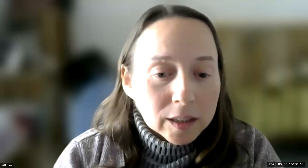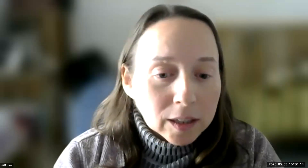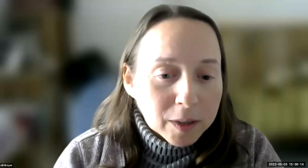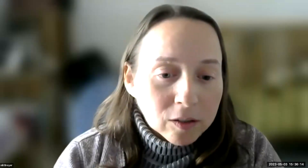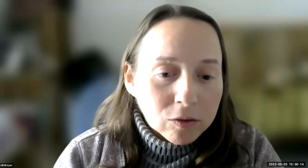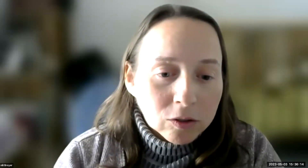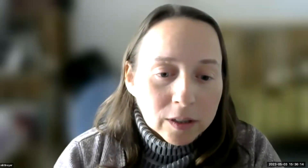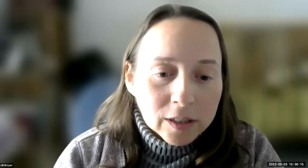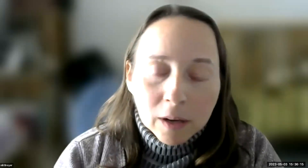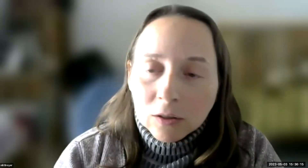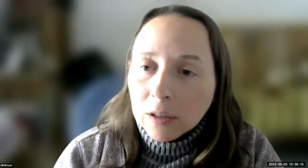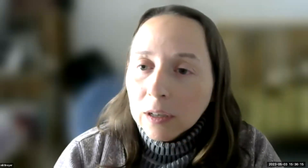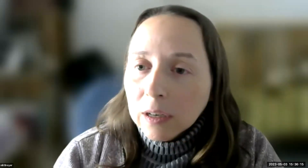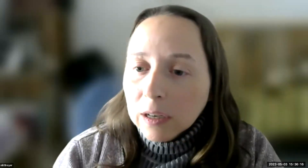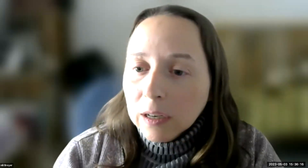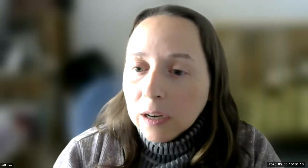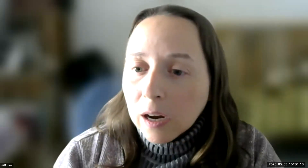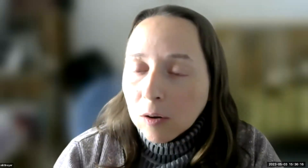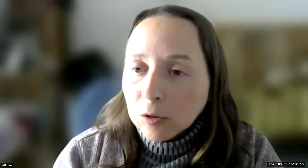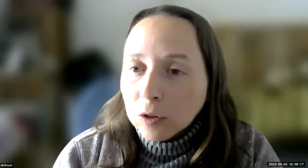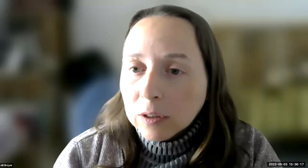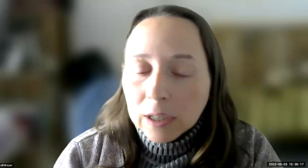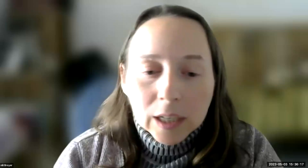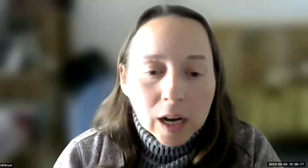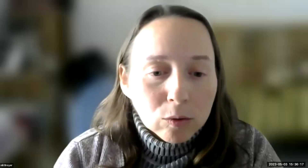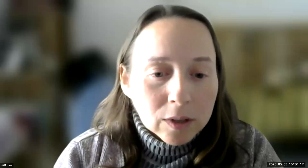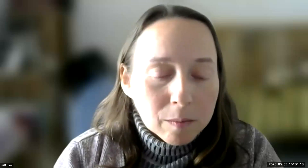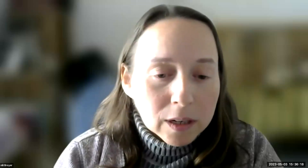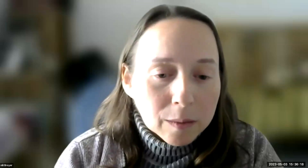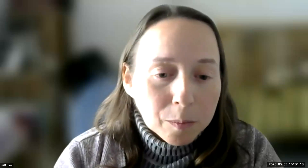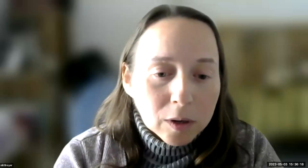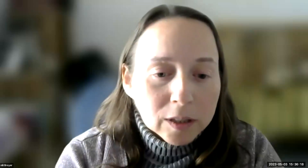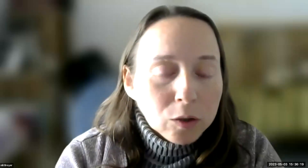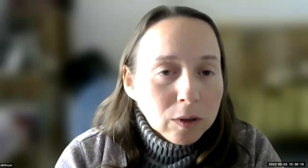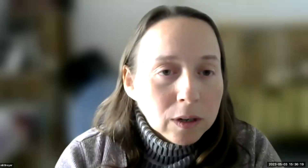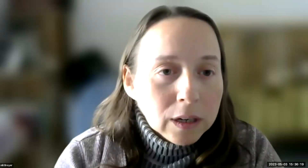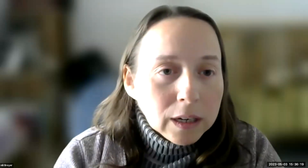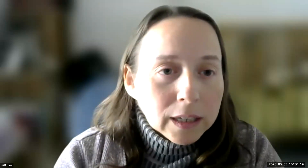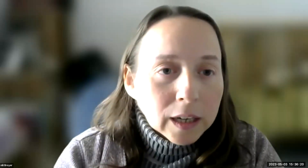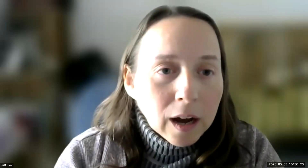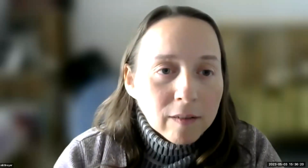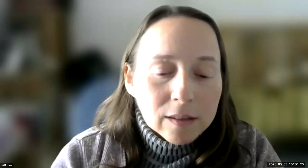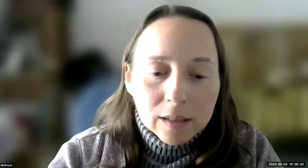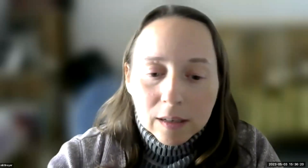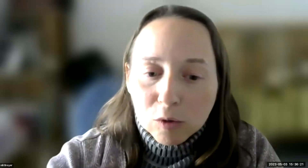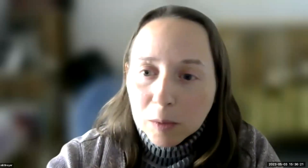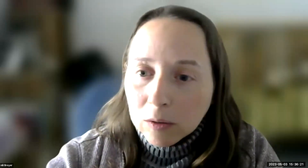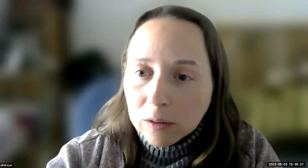כמה התייחסויות שאני אשמח שהכותבות יעלו אותם פה לדיון נרחב אז מוזמנות